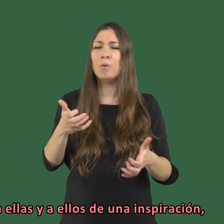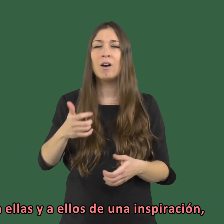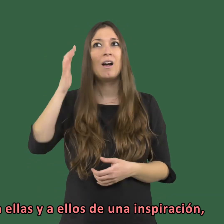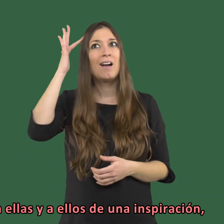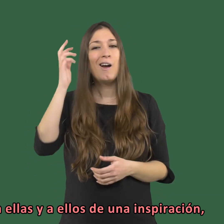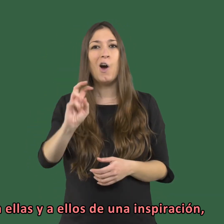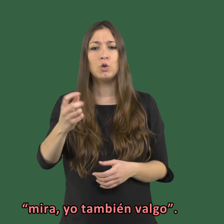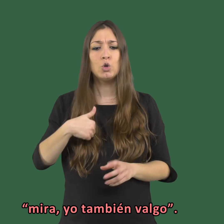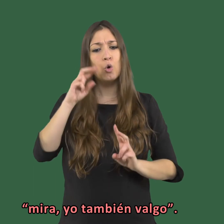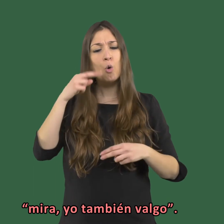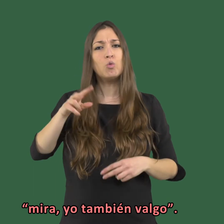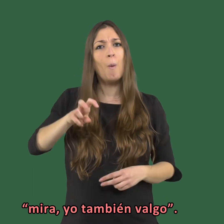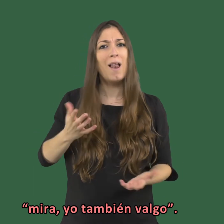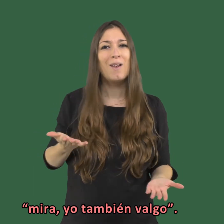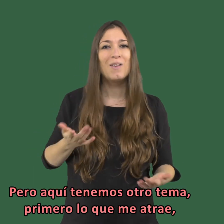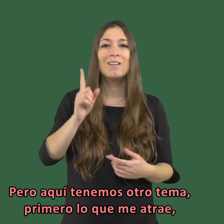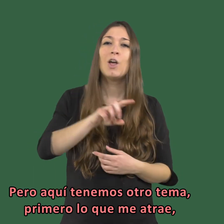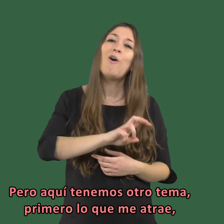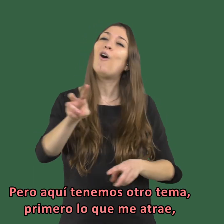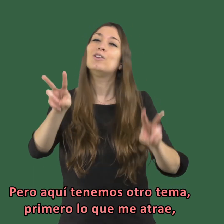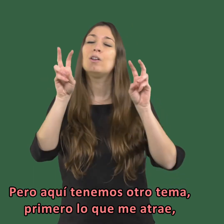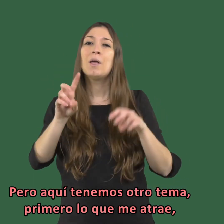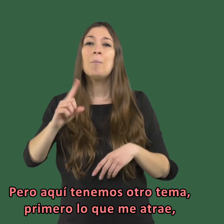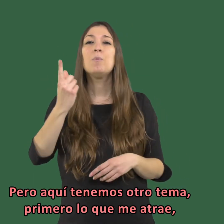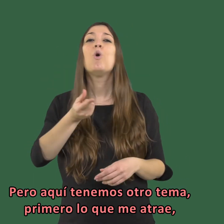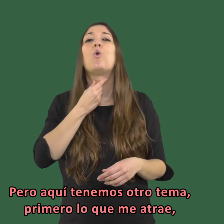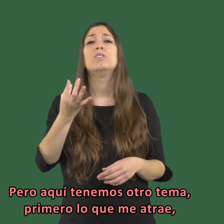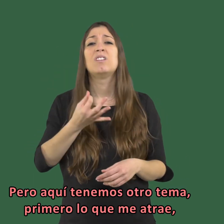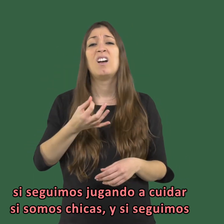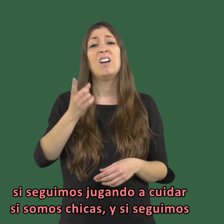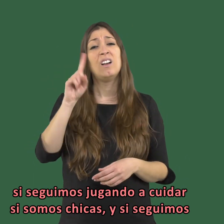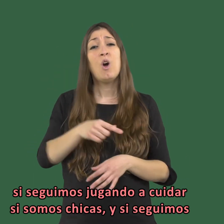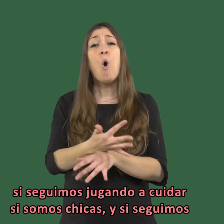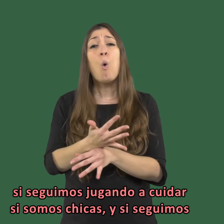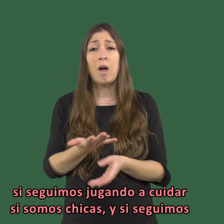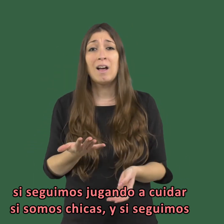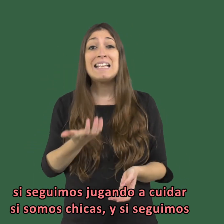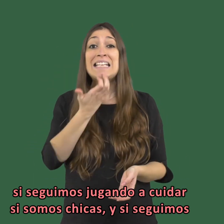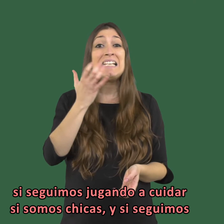una inspiración, ¿no? De que yo también valgo. Pero luego aquí tenemos otro tema. Primero, lo que me atrae. Seguimos jugando a